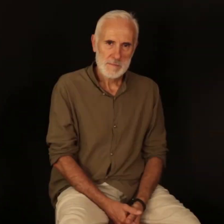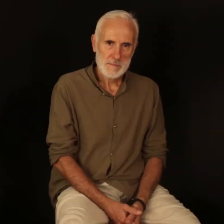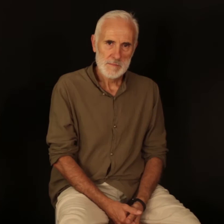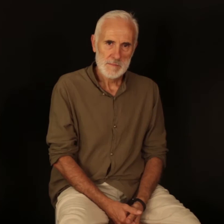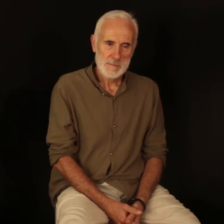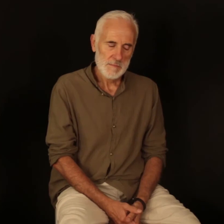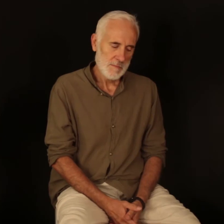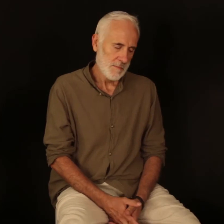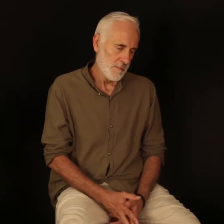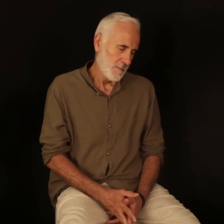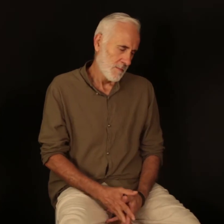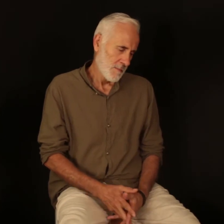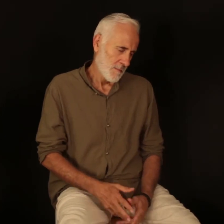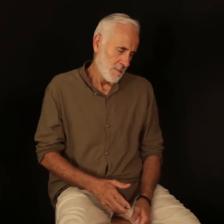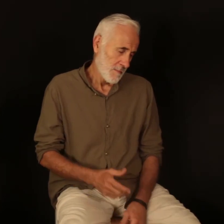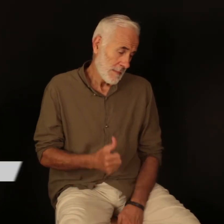Hier,